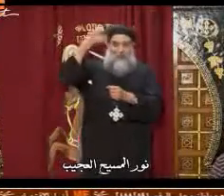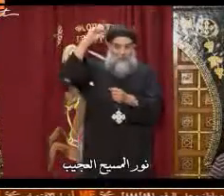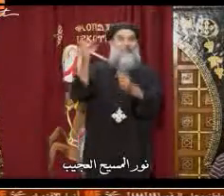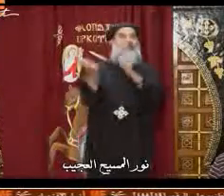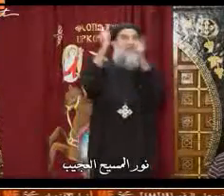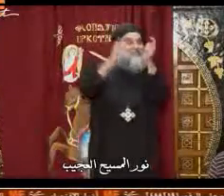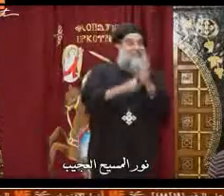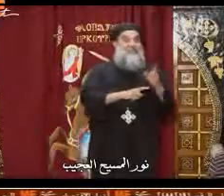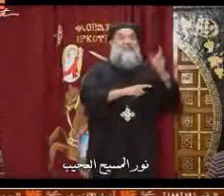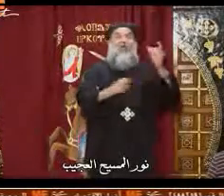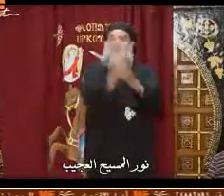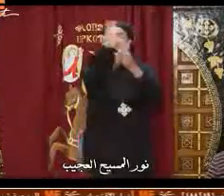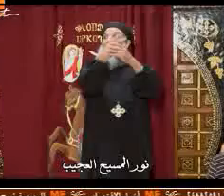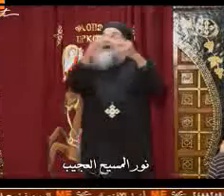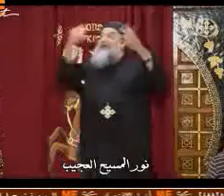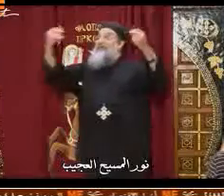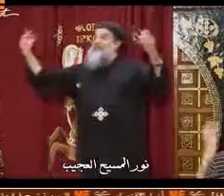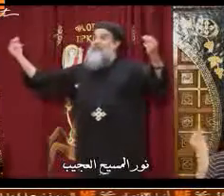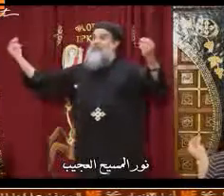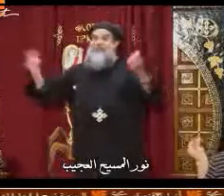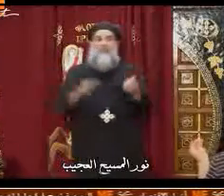نور المسيح العجيب،